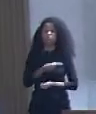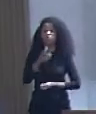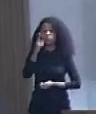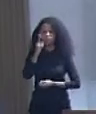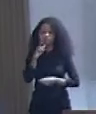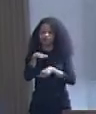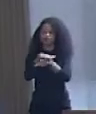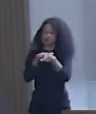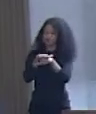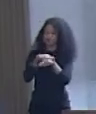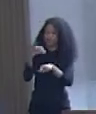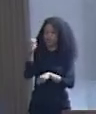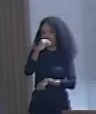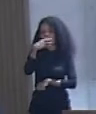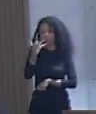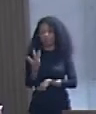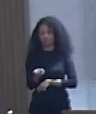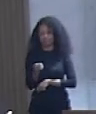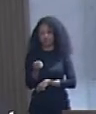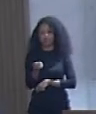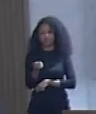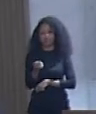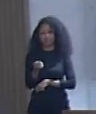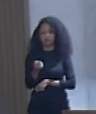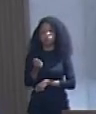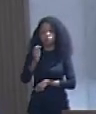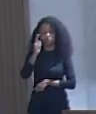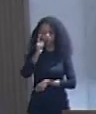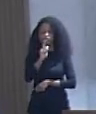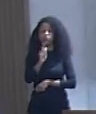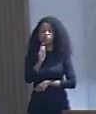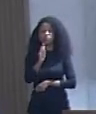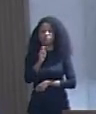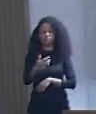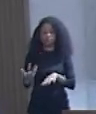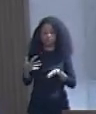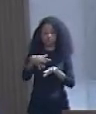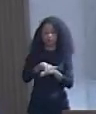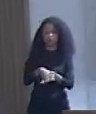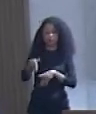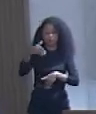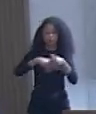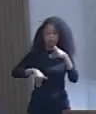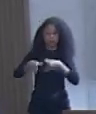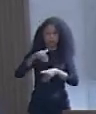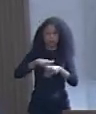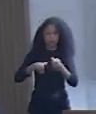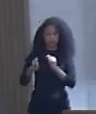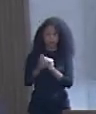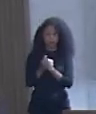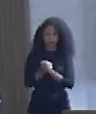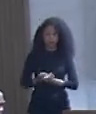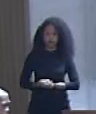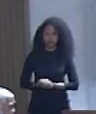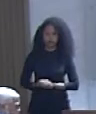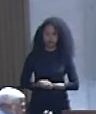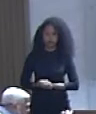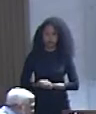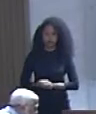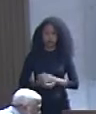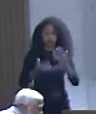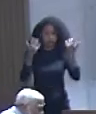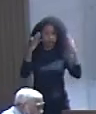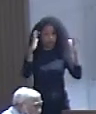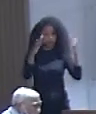com os companheiros para, como é que se diz, aderir à paralisação. Primeiro eu quero parabenizar a